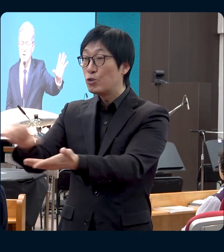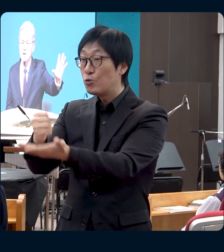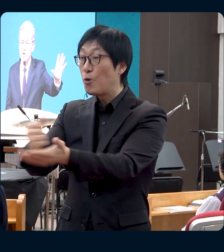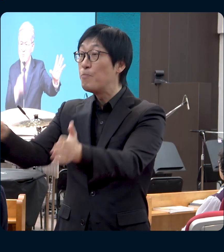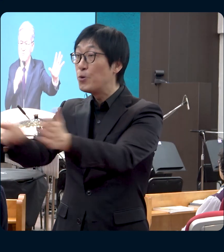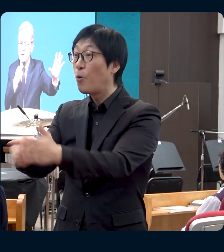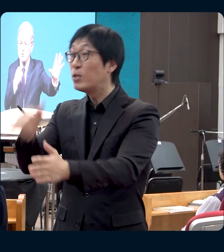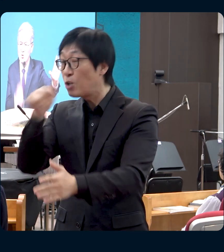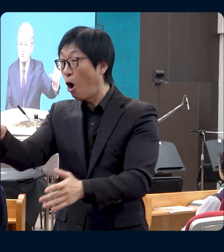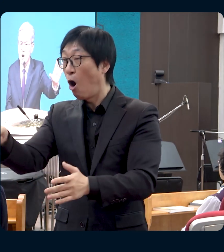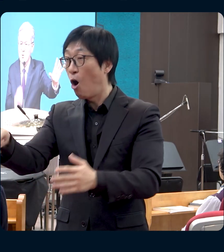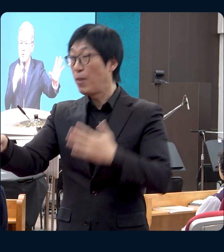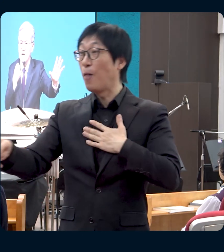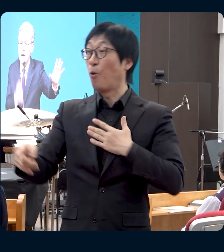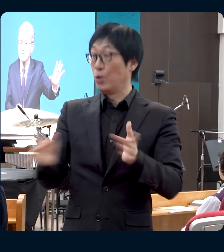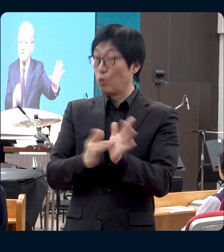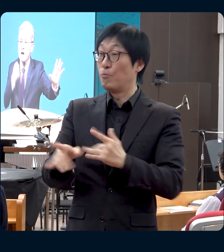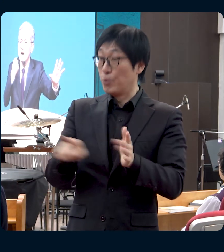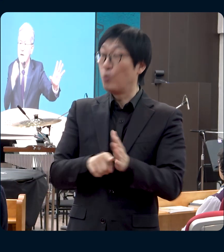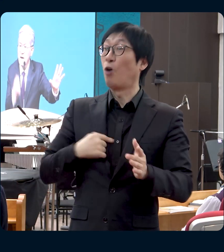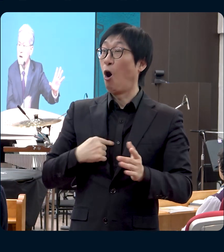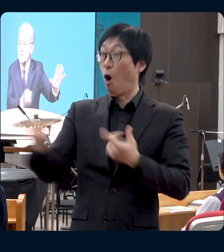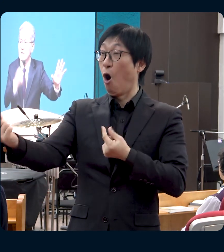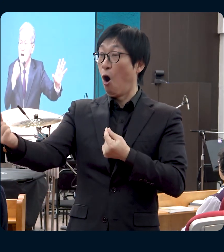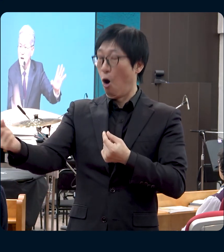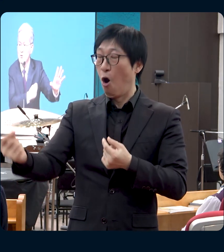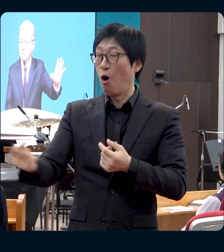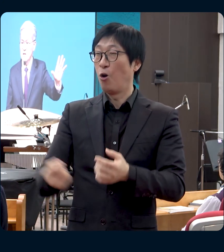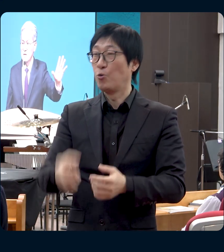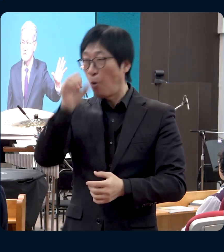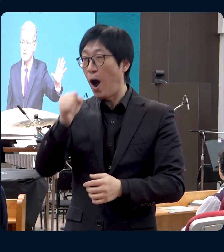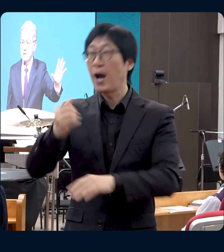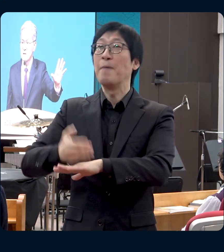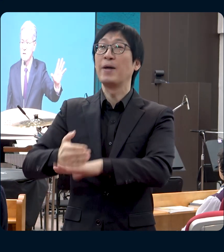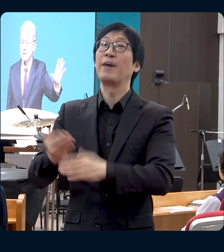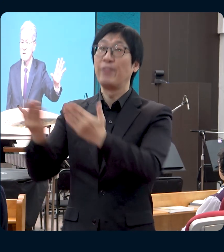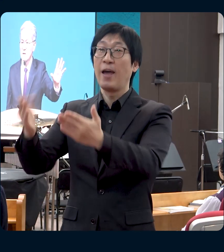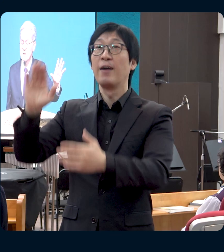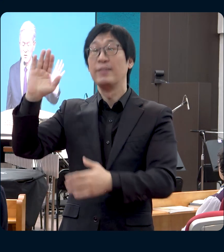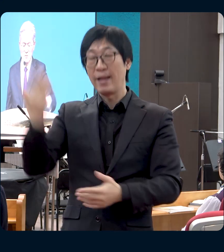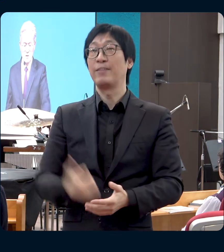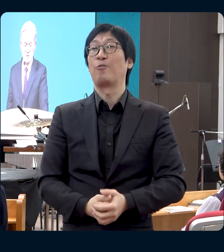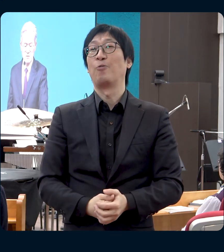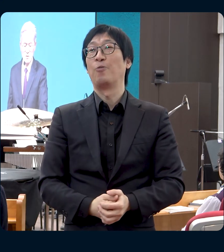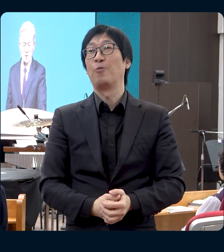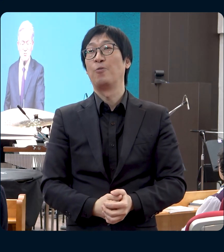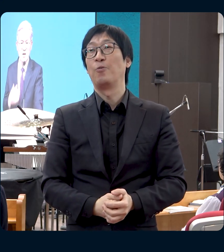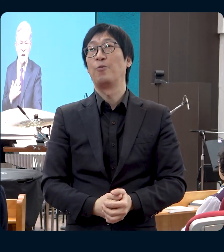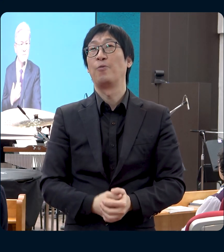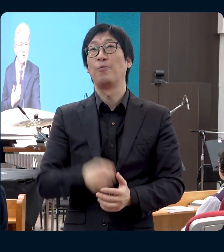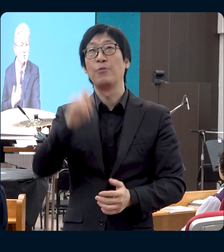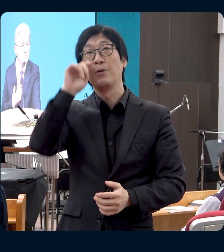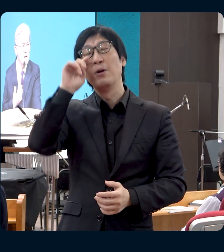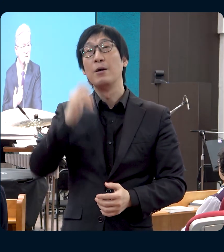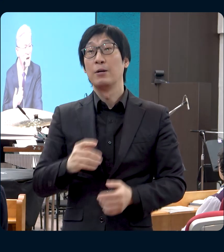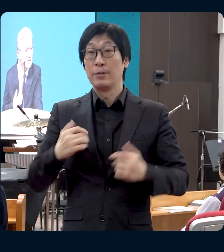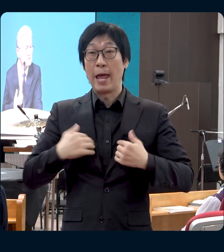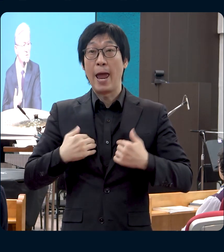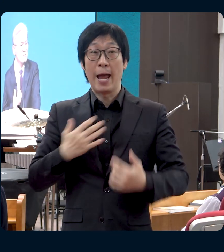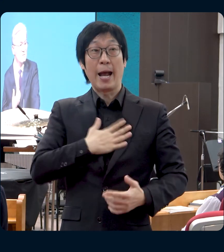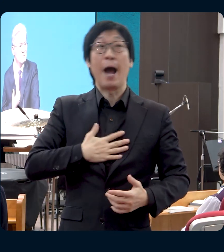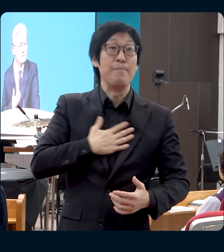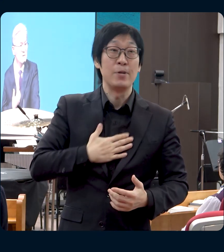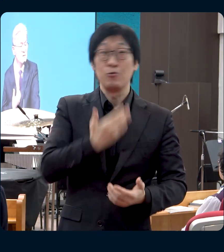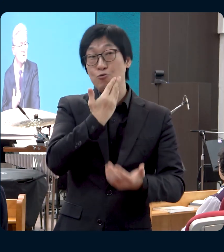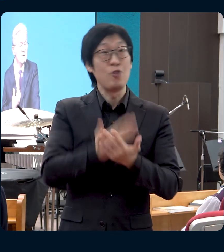이유만으로 정말 소중하고 감사해야만 하는 겁니다. 여러분, 이것은 우리의 감정적 반응이